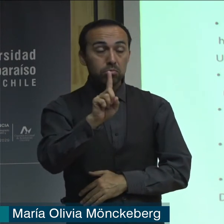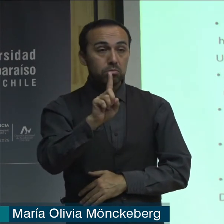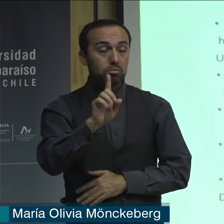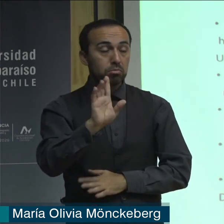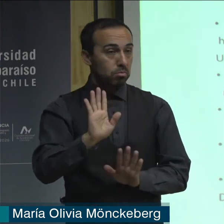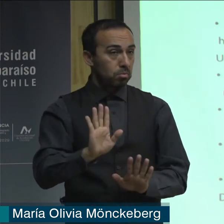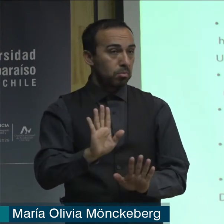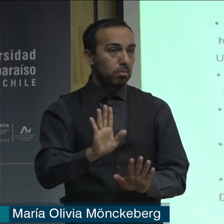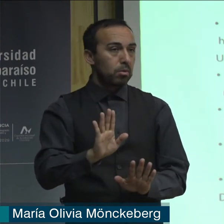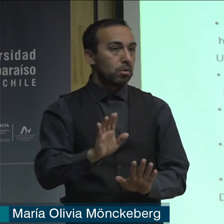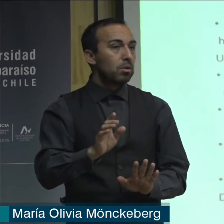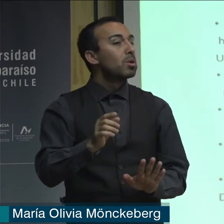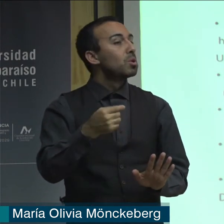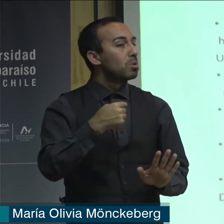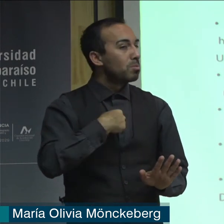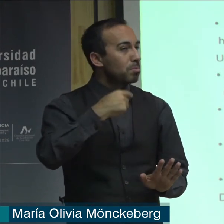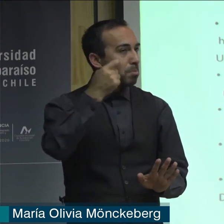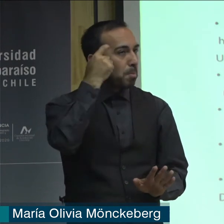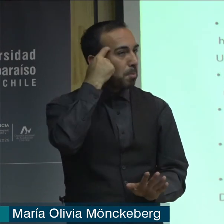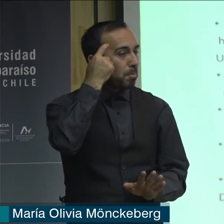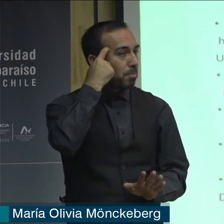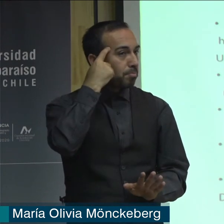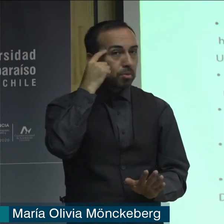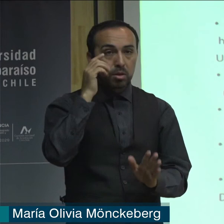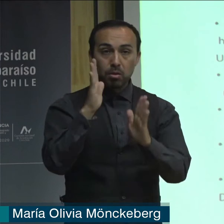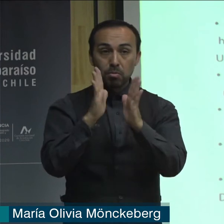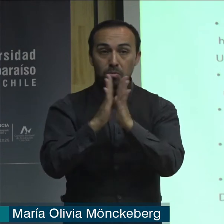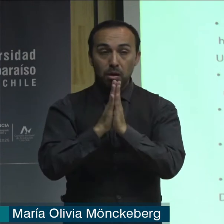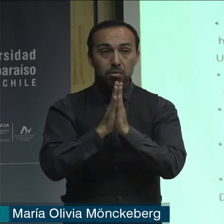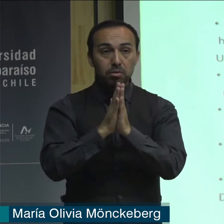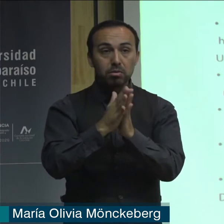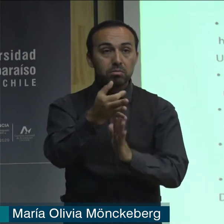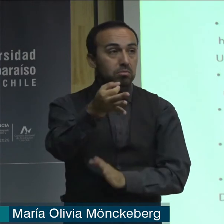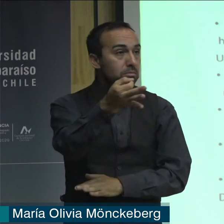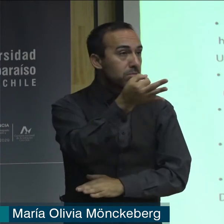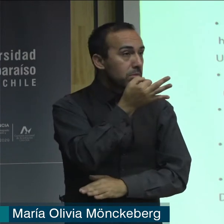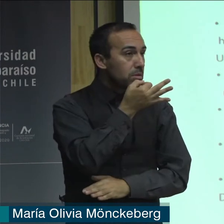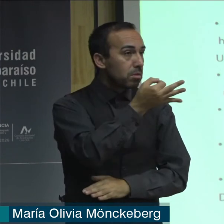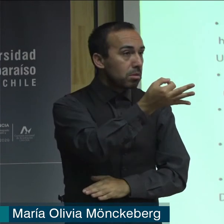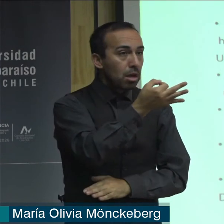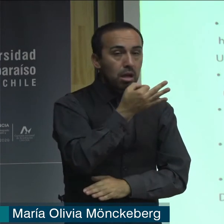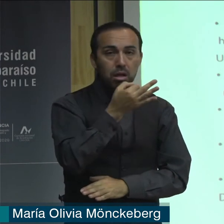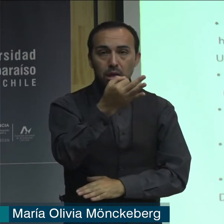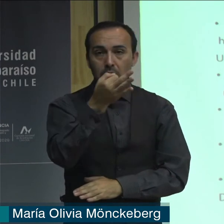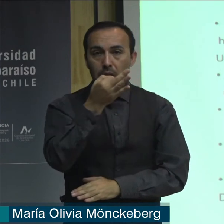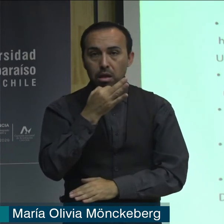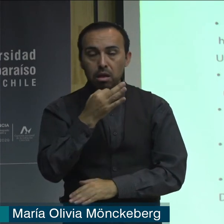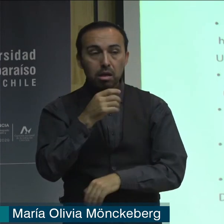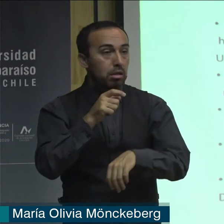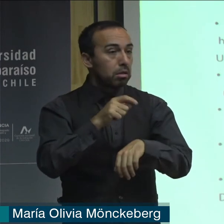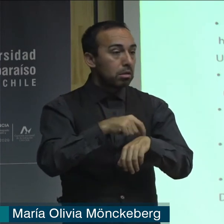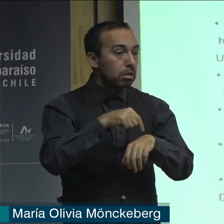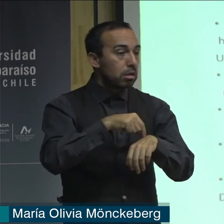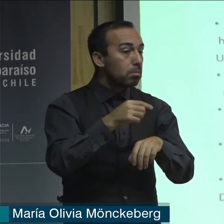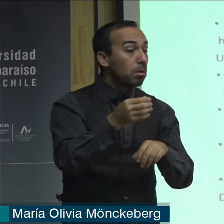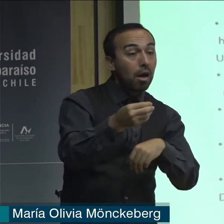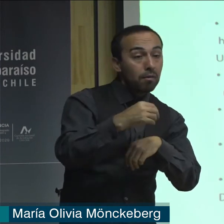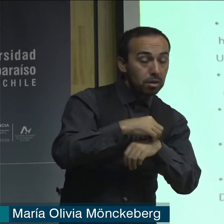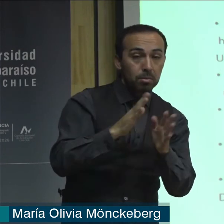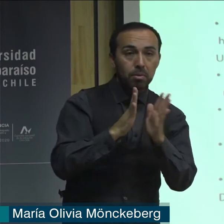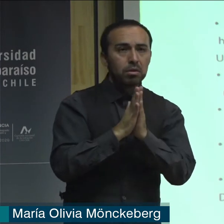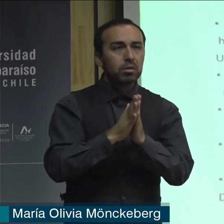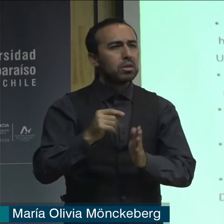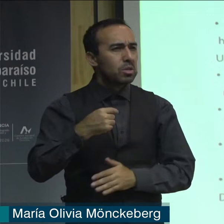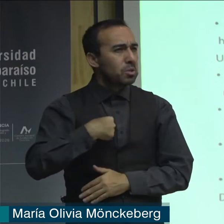porque lo que sí creo y por favor díganme Avísenme si me estoy pasando mucho de los tiempos lo que sí creo